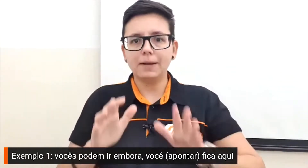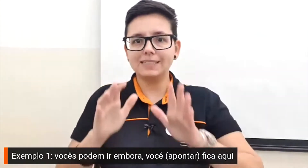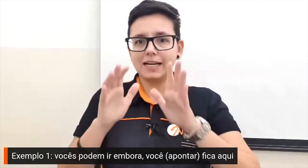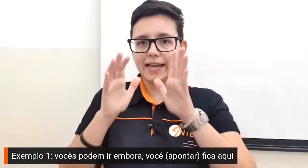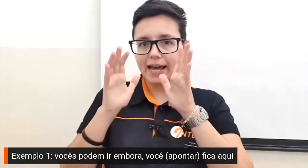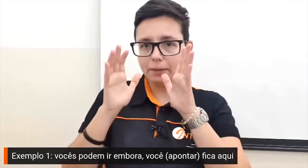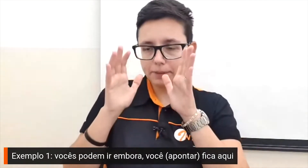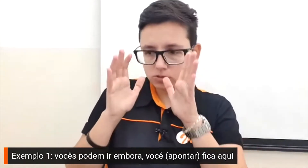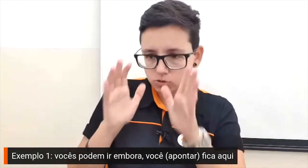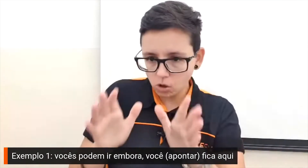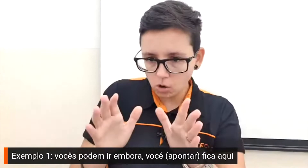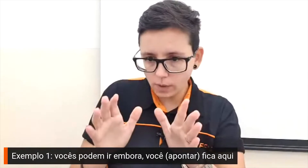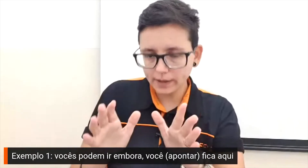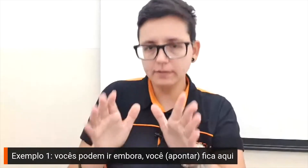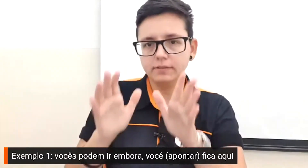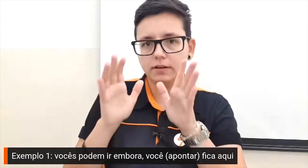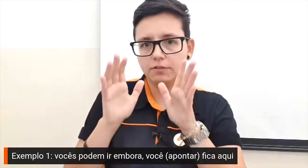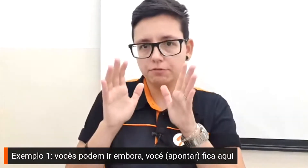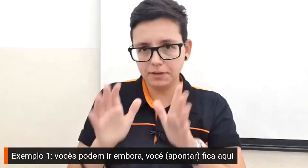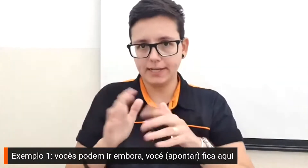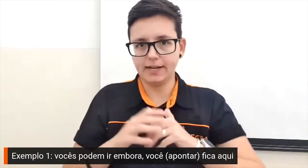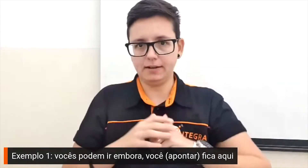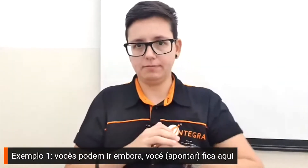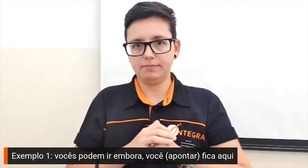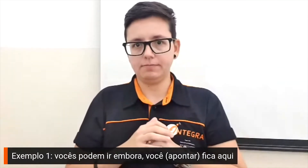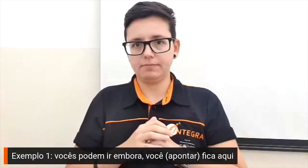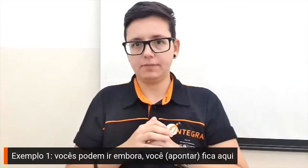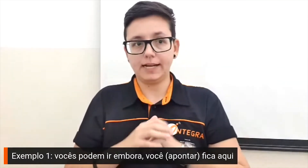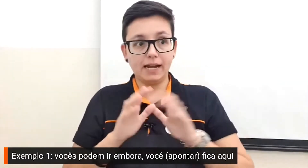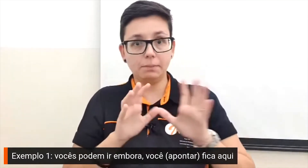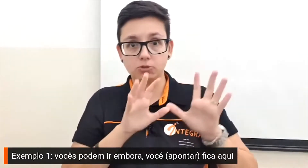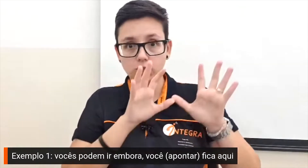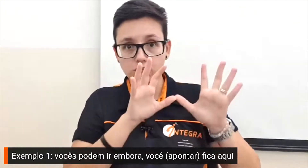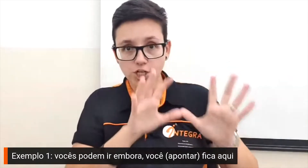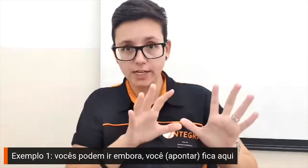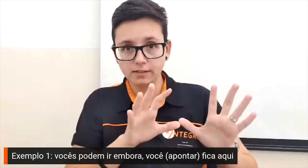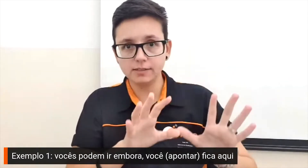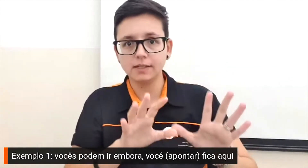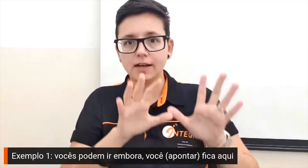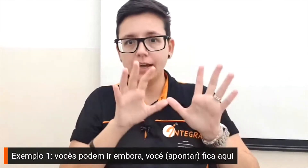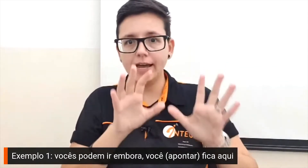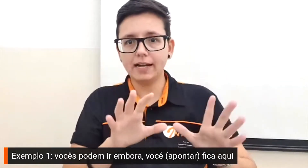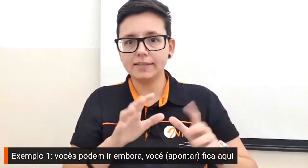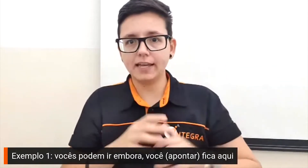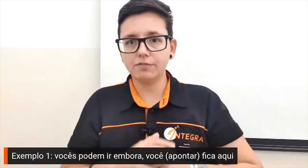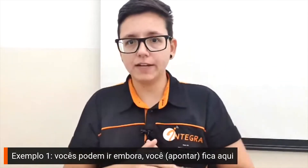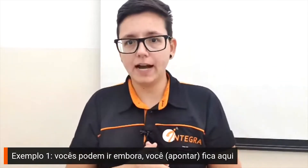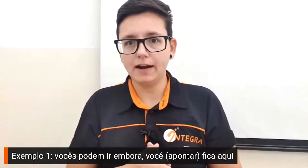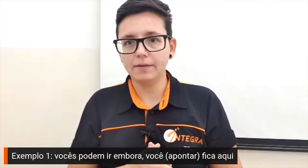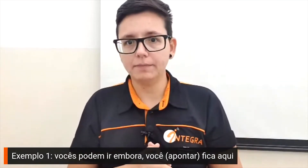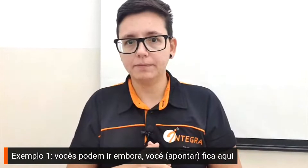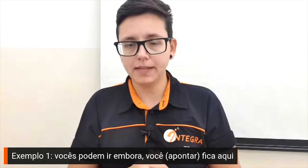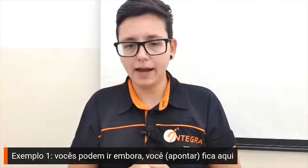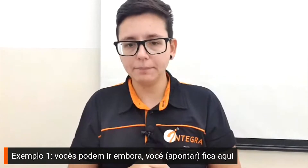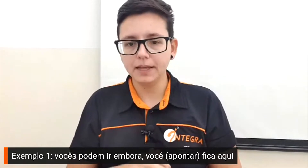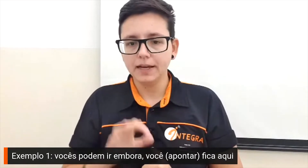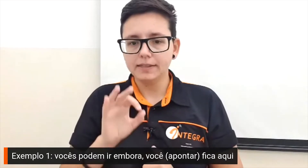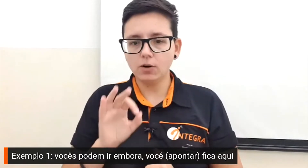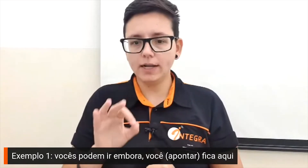mas aquela pessoa fica. Aquela pessoa X, ela tem que ficar, tá? Então, olha